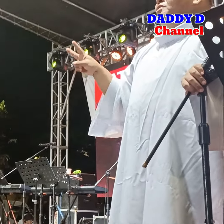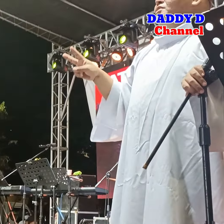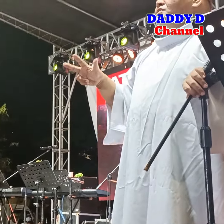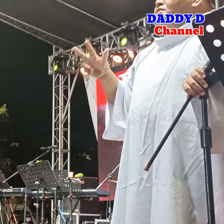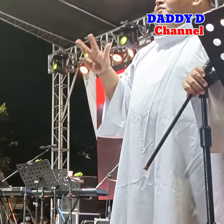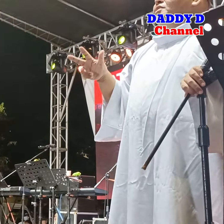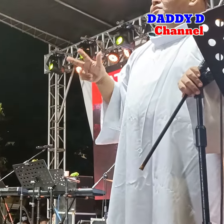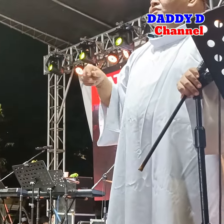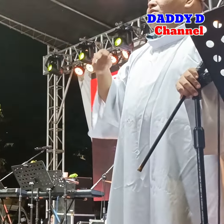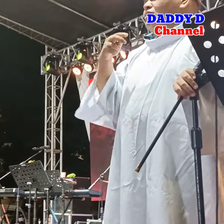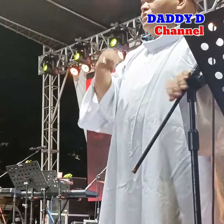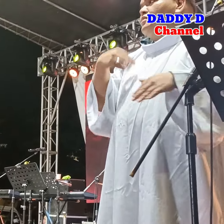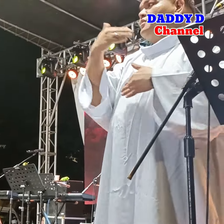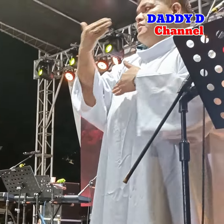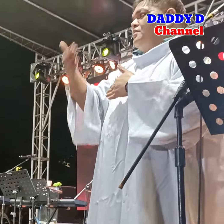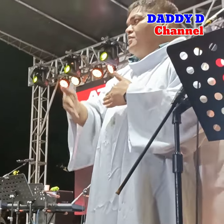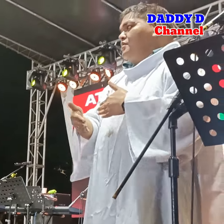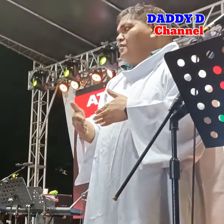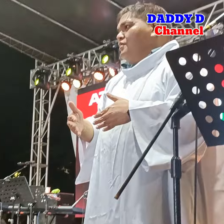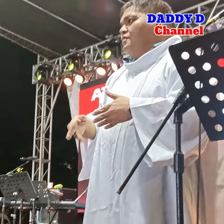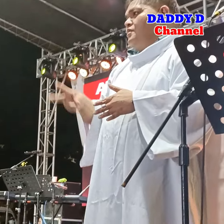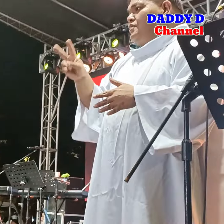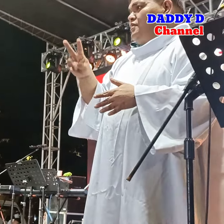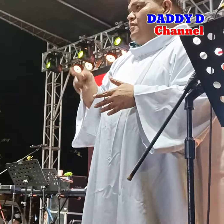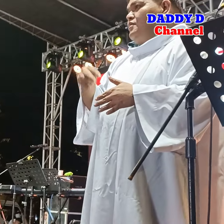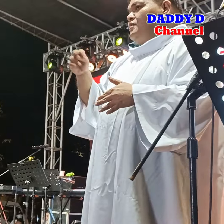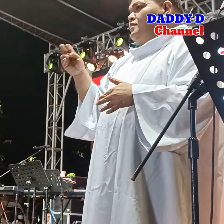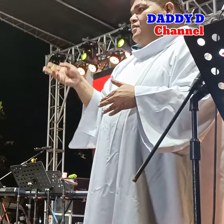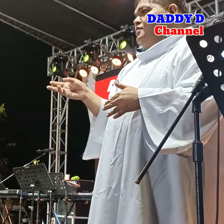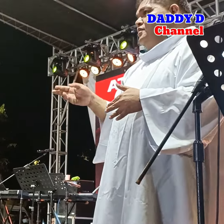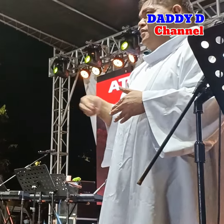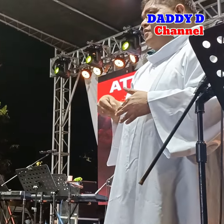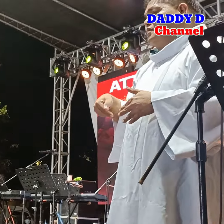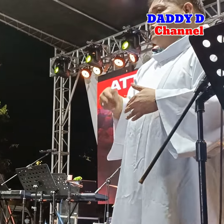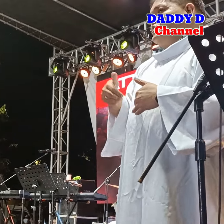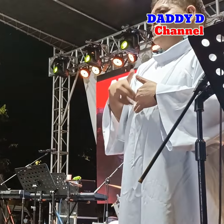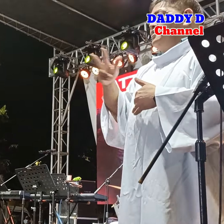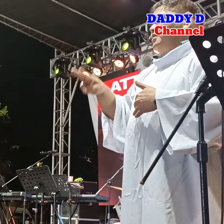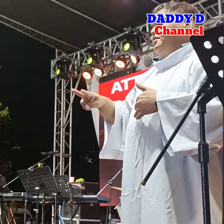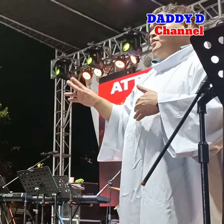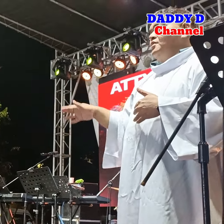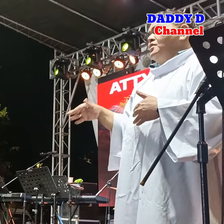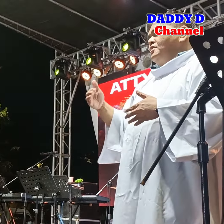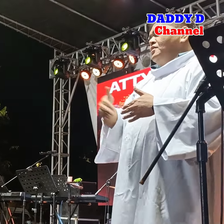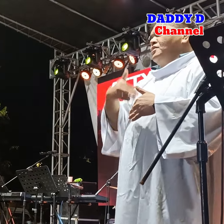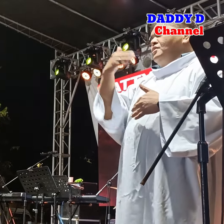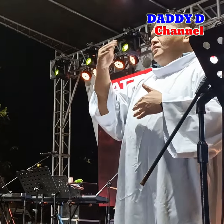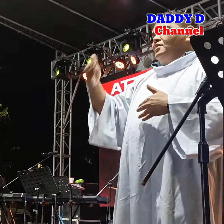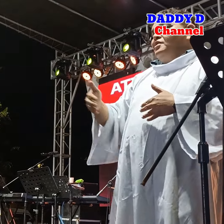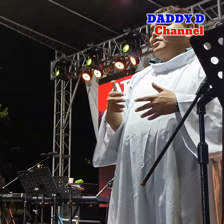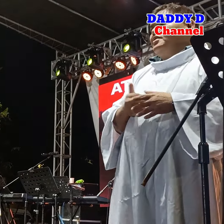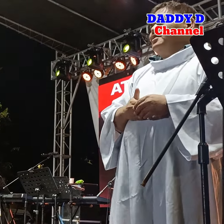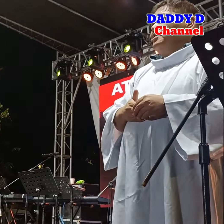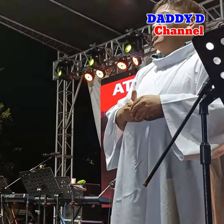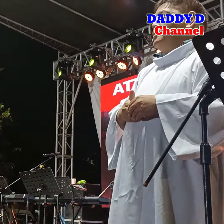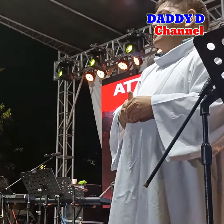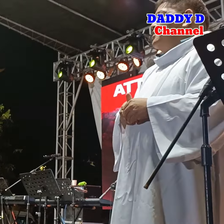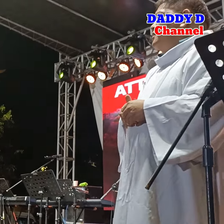2023, baka next year po, next year, ngayon yun, 2024, baka next year,